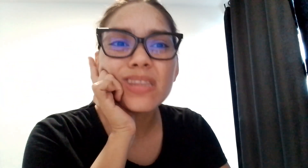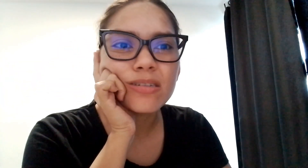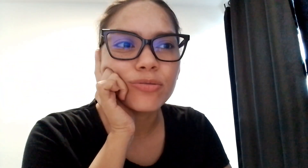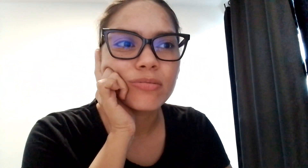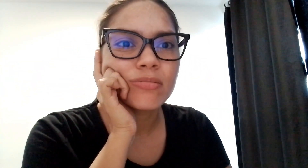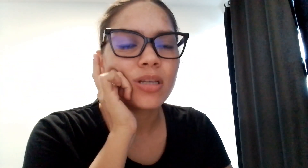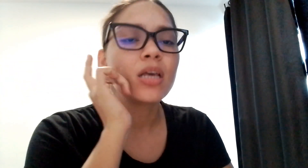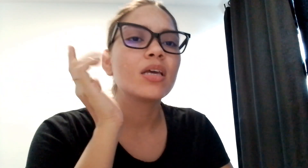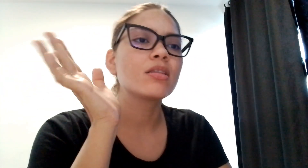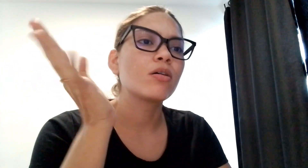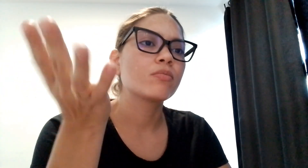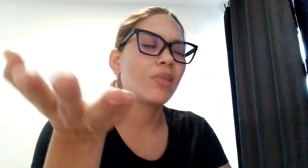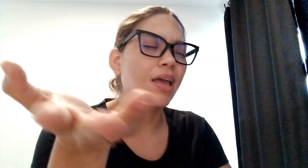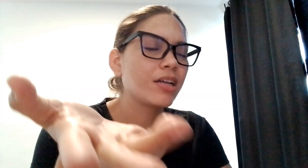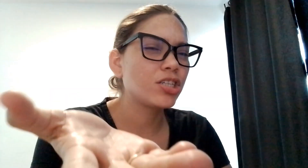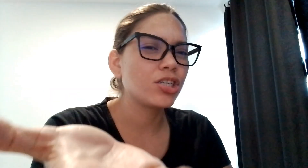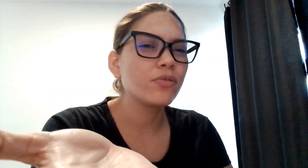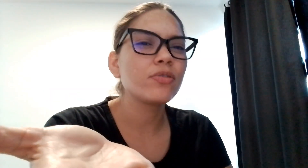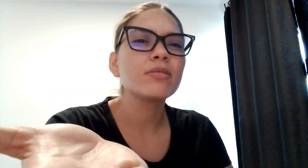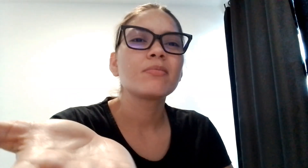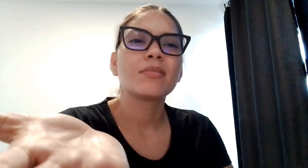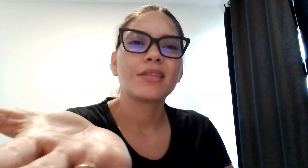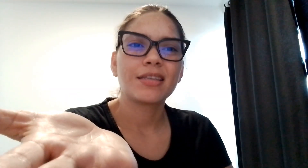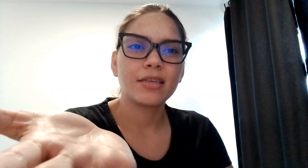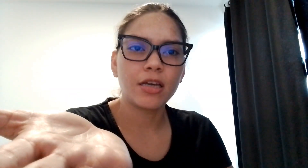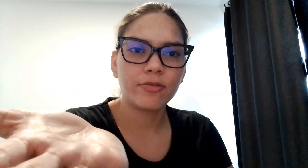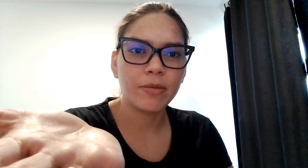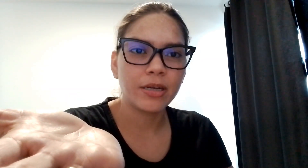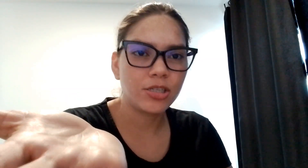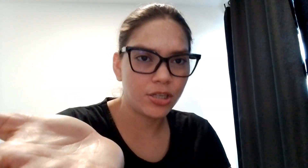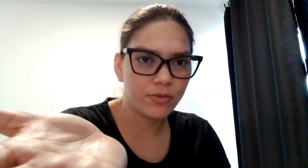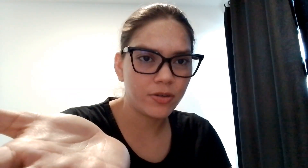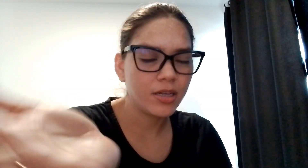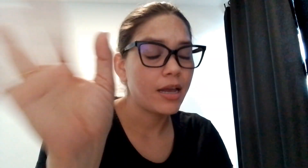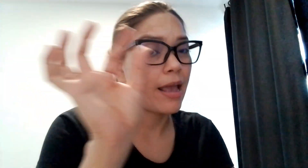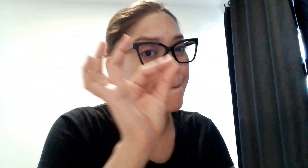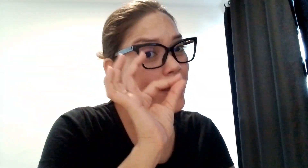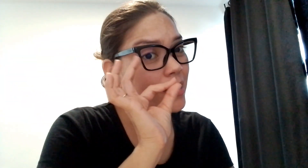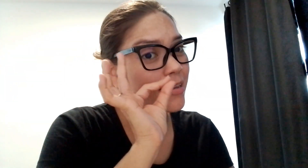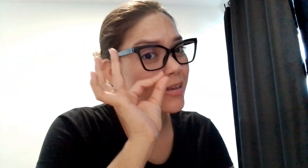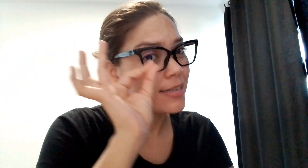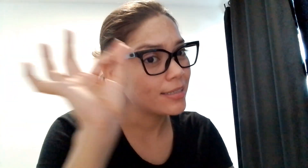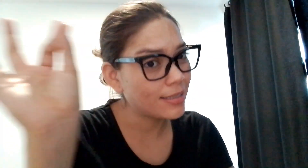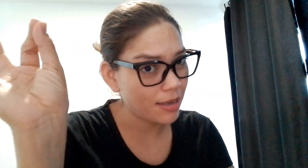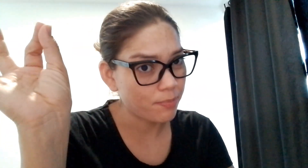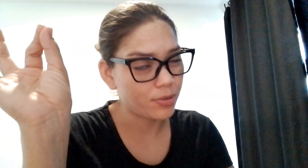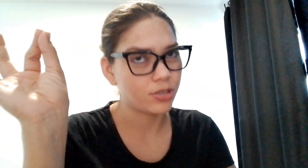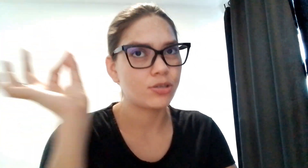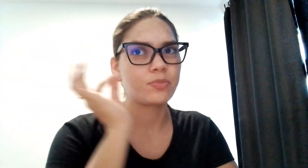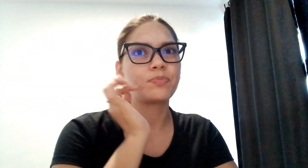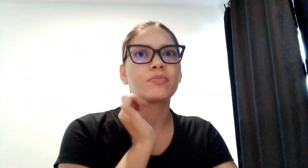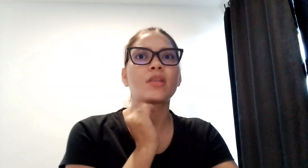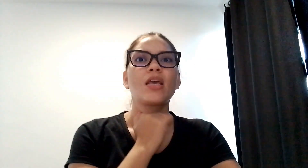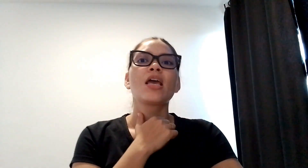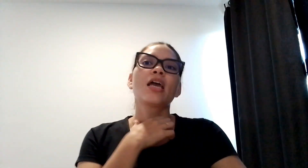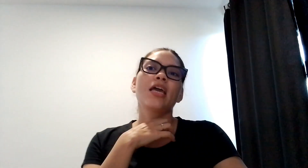duvidando. Então, negativa e afirmativa é bem simples. E